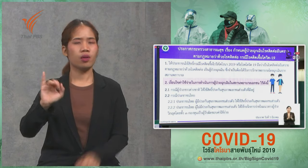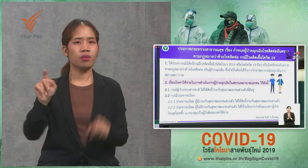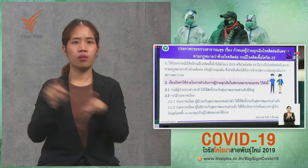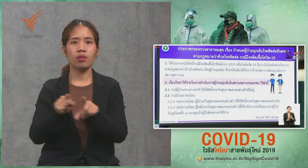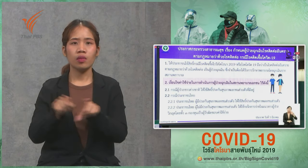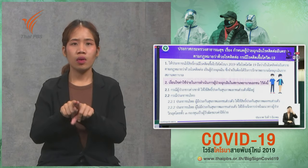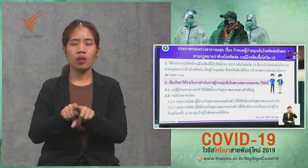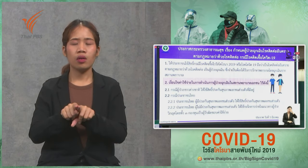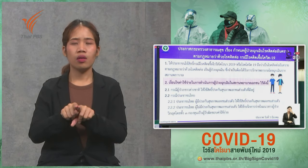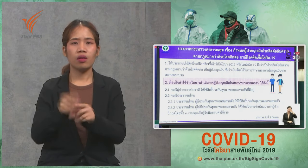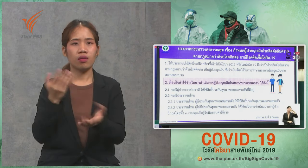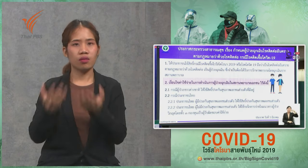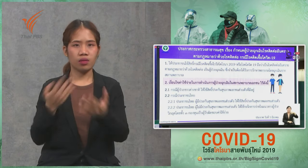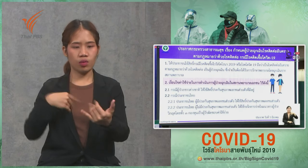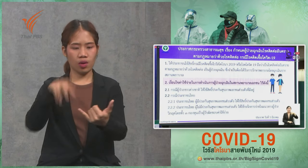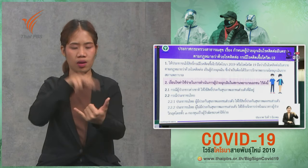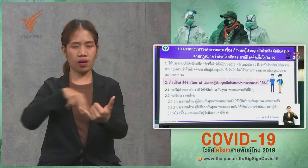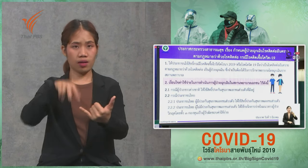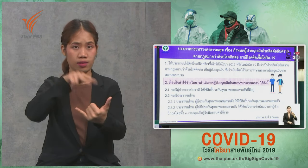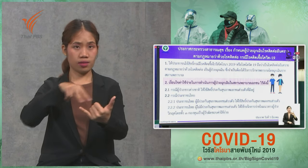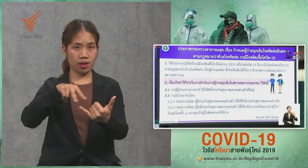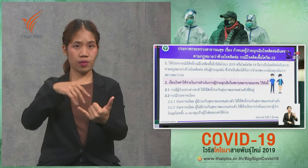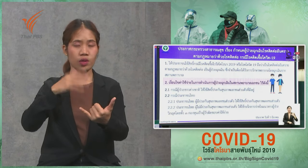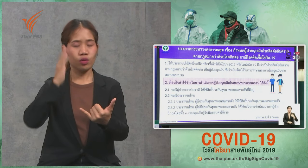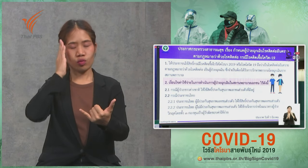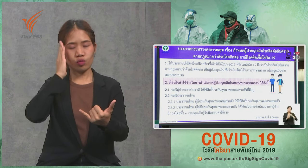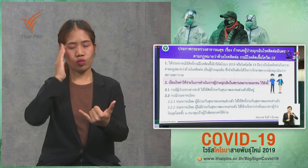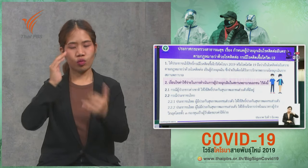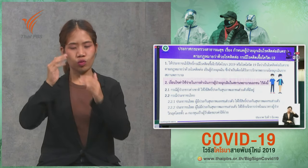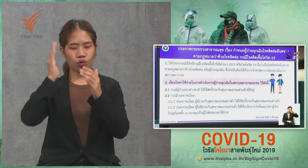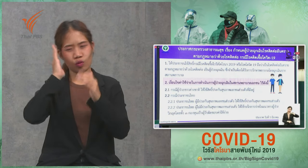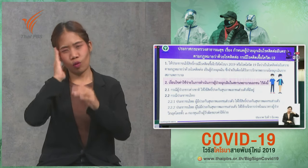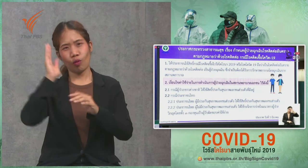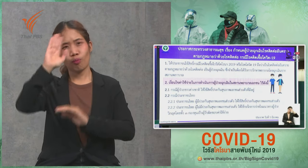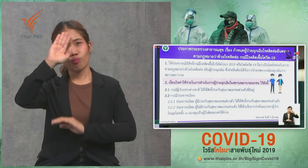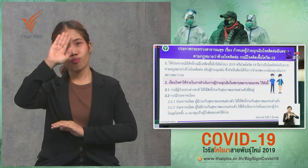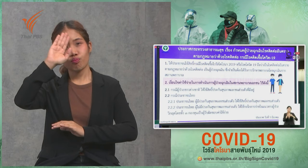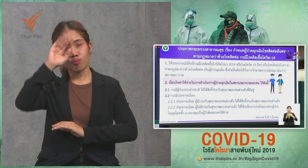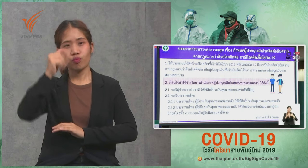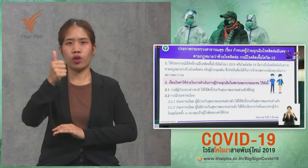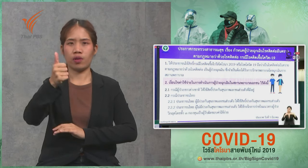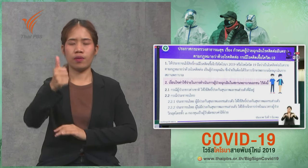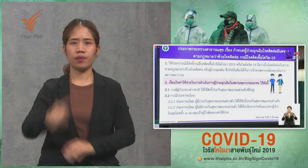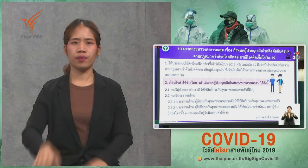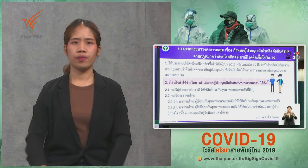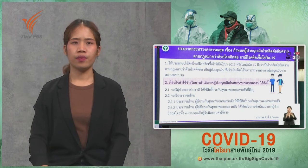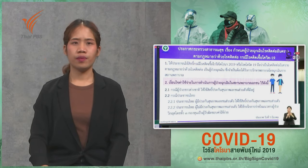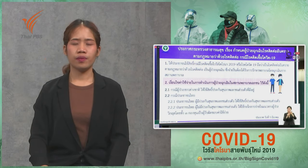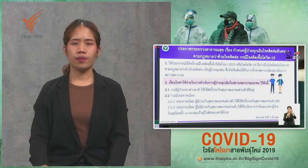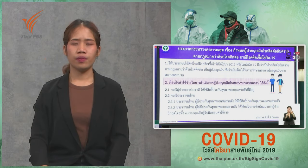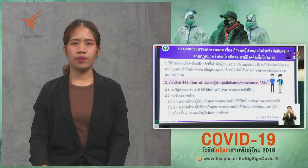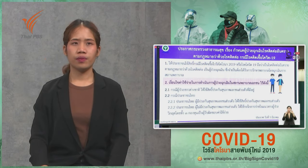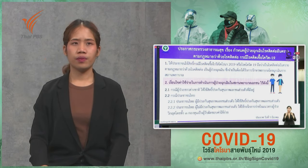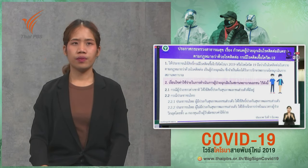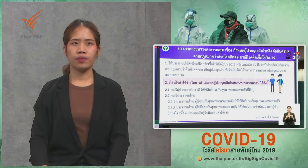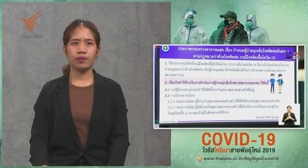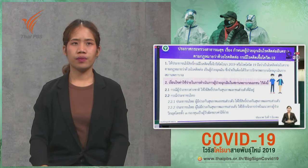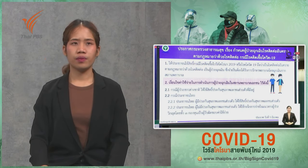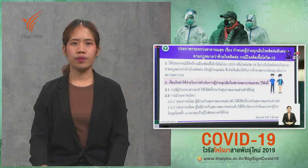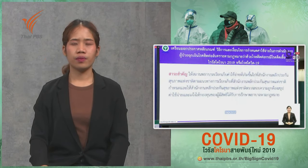ก็การรักษาเป็นผู้ป่วยในด้วยนะครับอันนี้ก็เป็นเรื่องที่1 นะครับแ